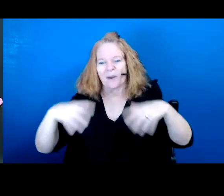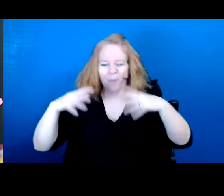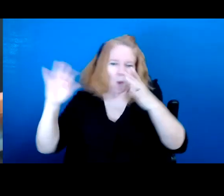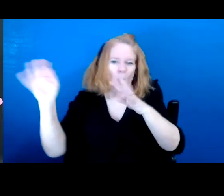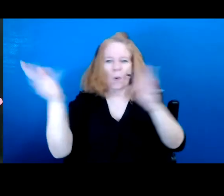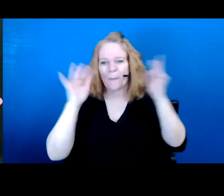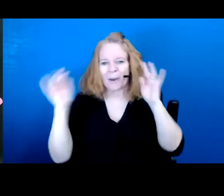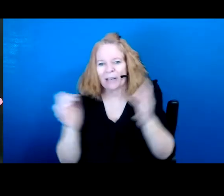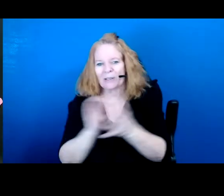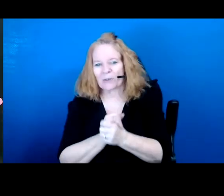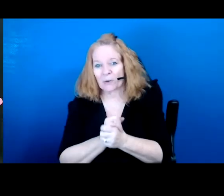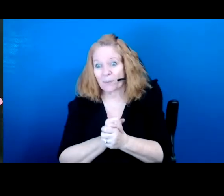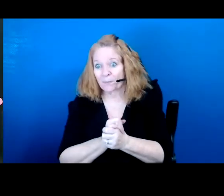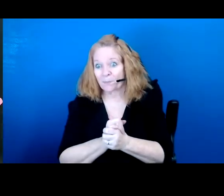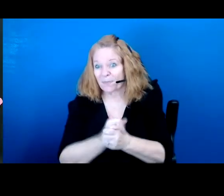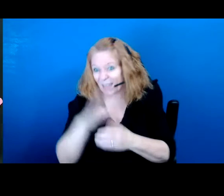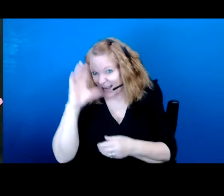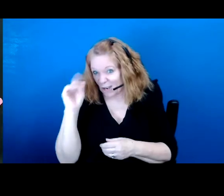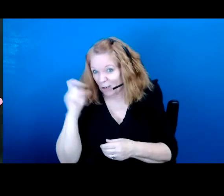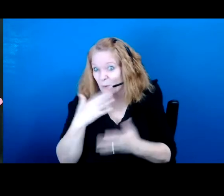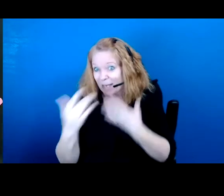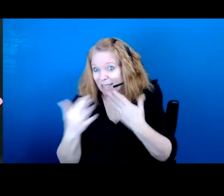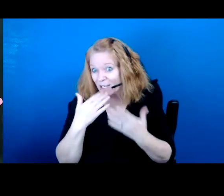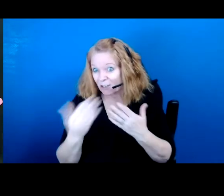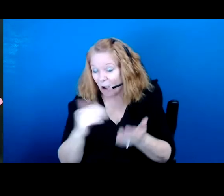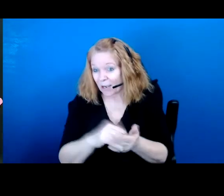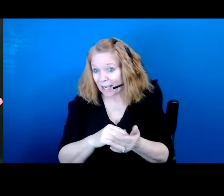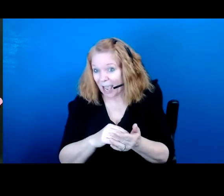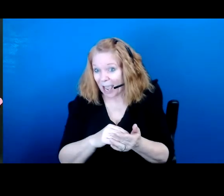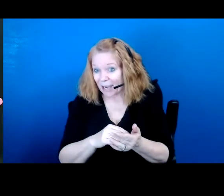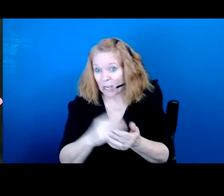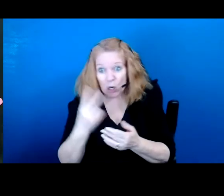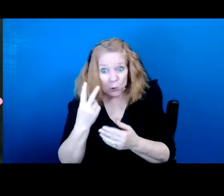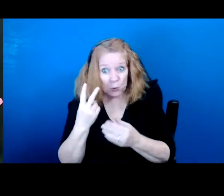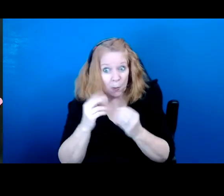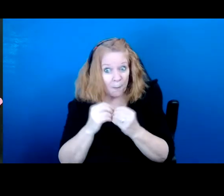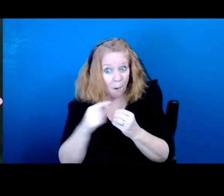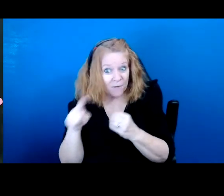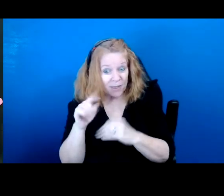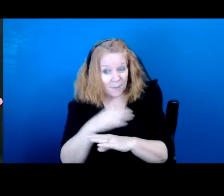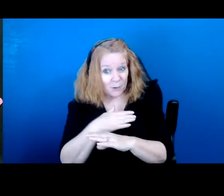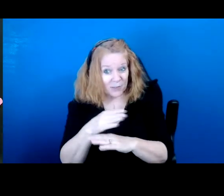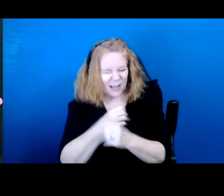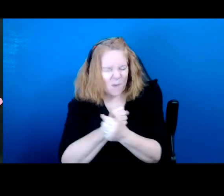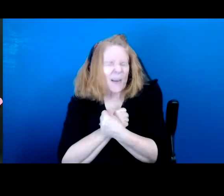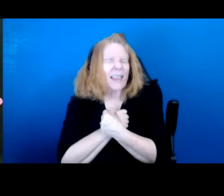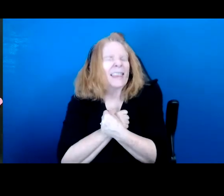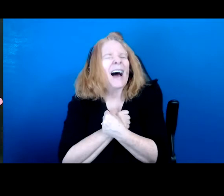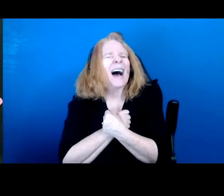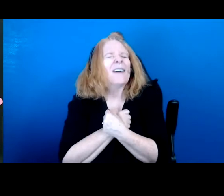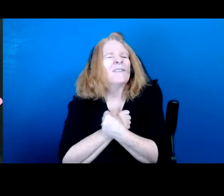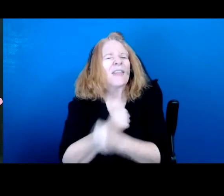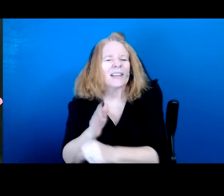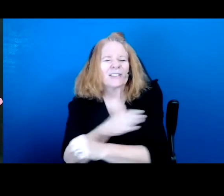les dejamos saber que son personas increíbles así que tenemos 12 últimas canciones para